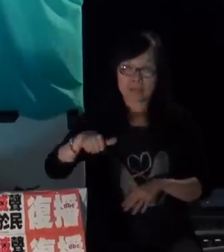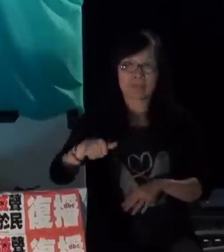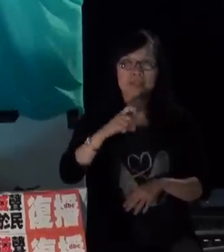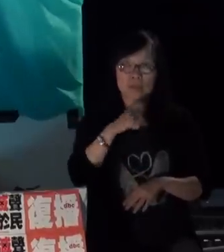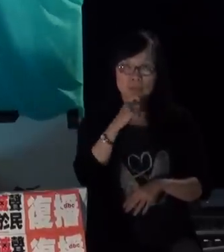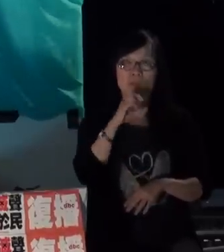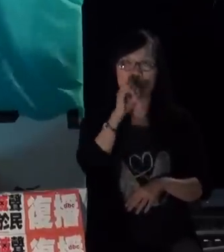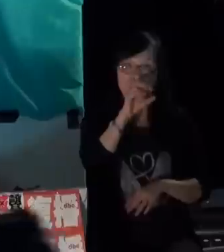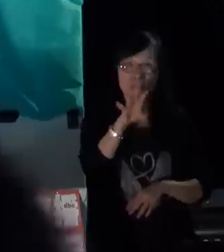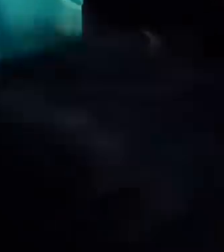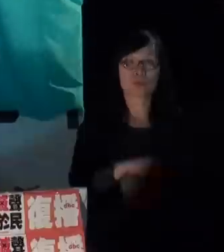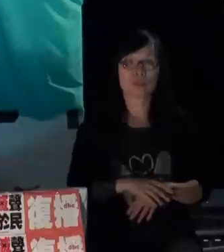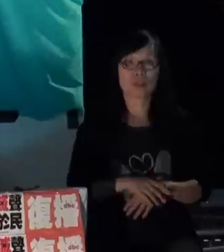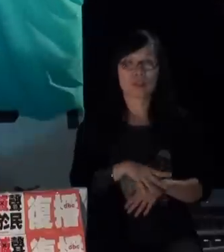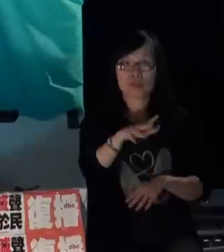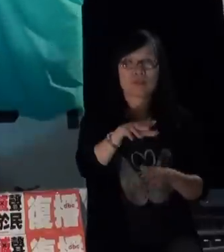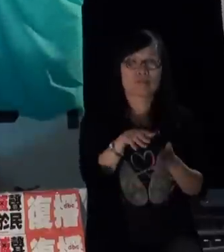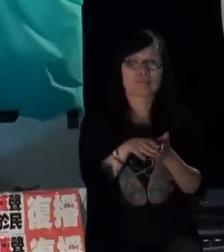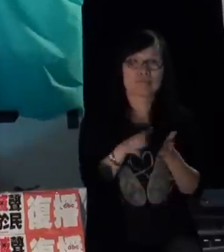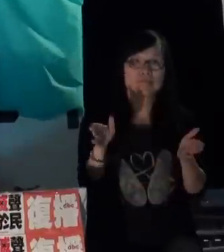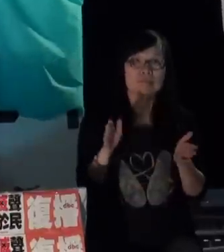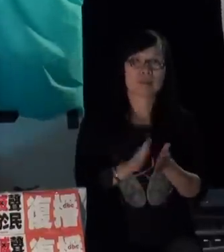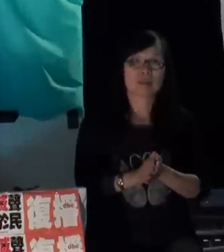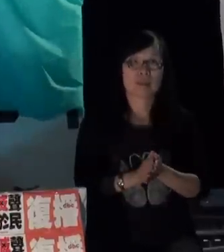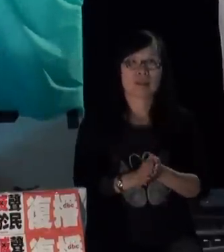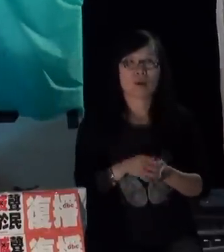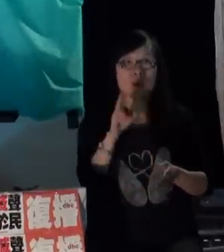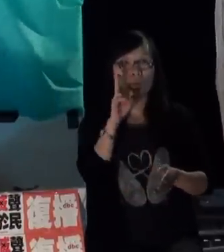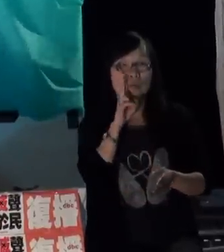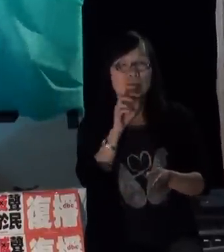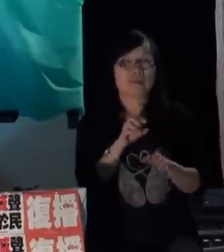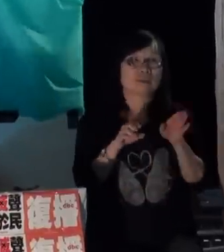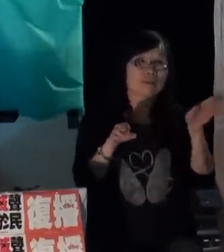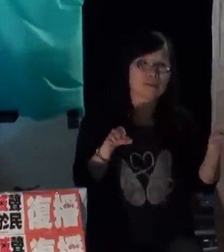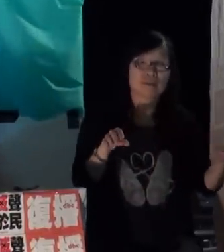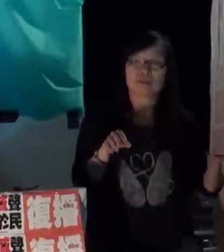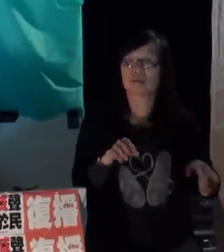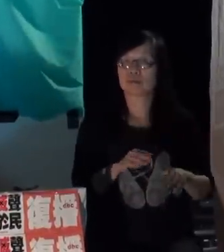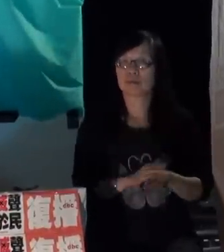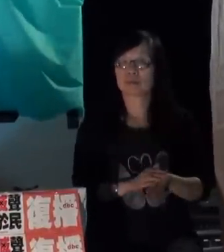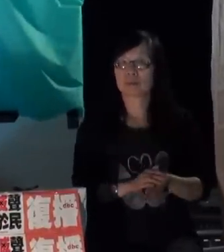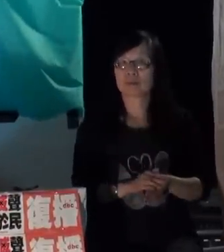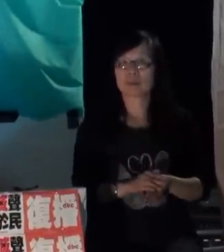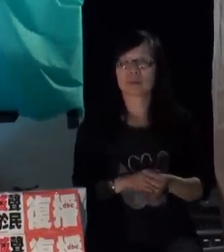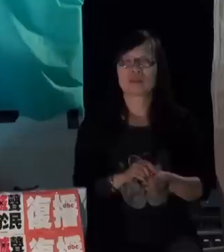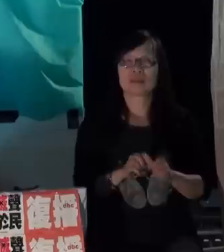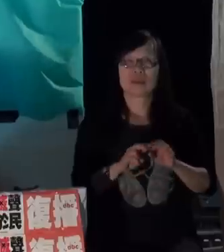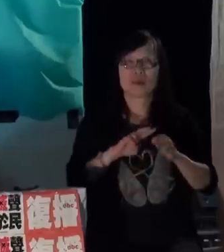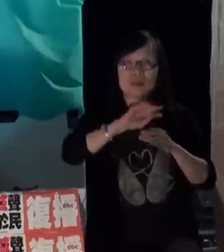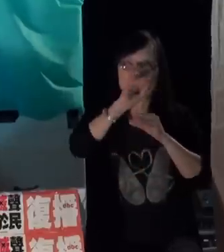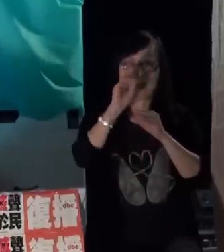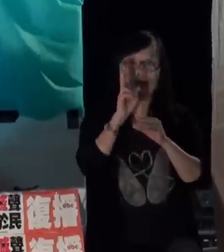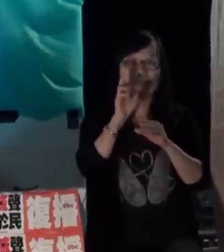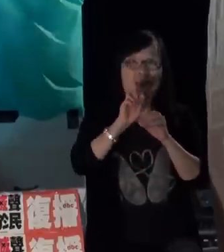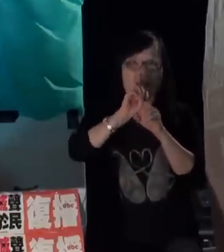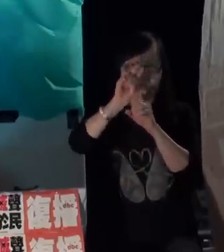嘢講嘅時候咧，佢真係打橫向啊！即係伸出嚟，好似嗰啲毒爛騰咁樣爛出嚟噶